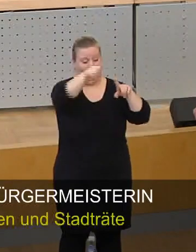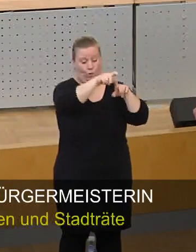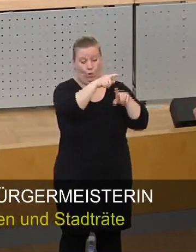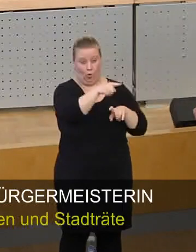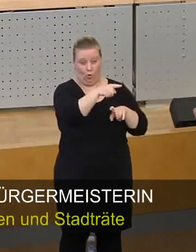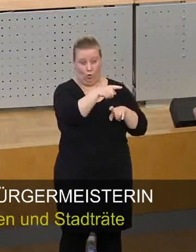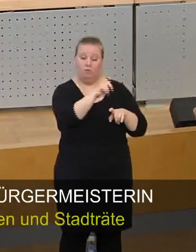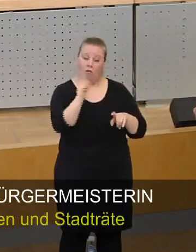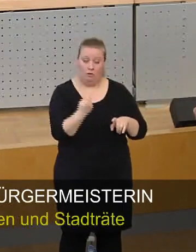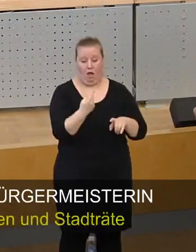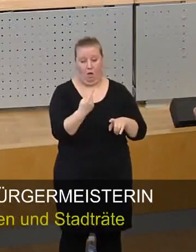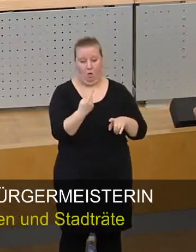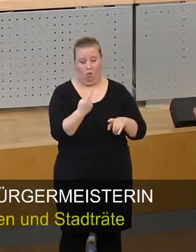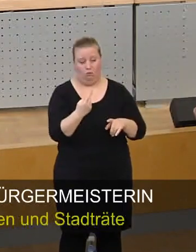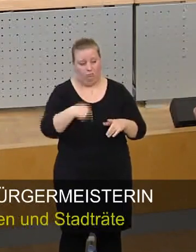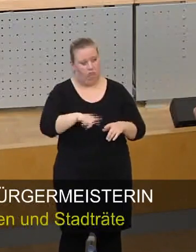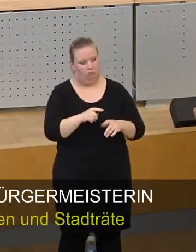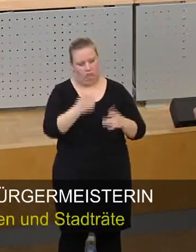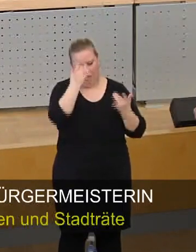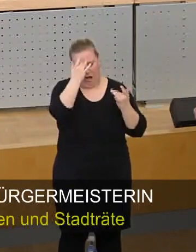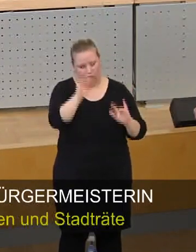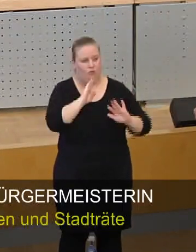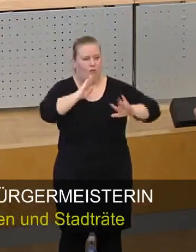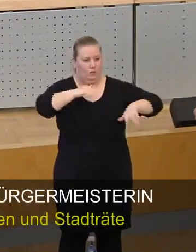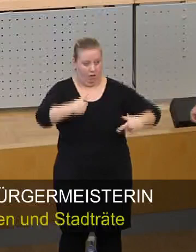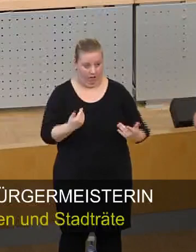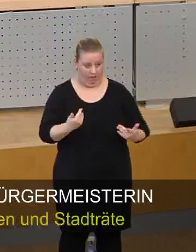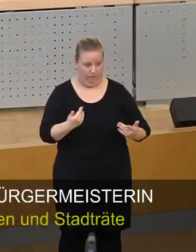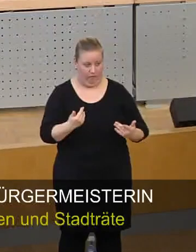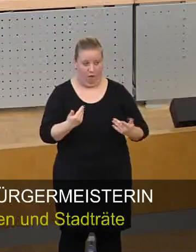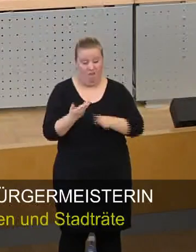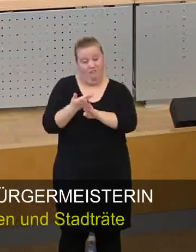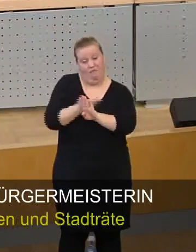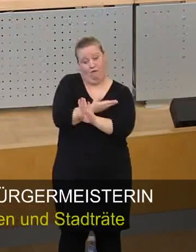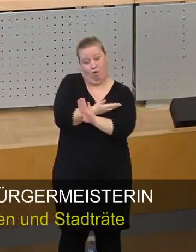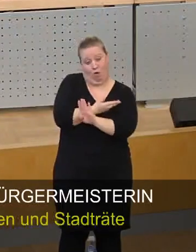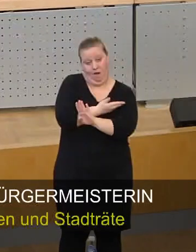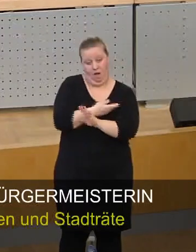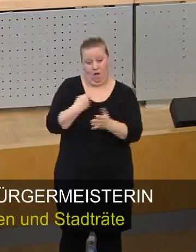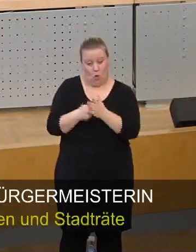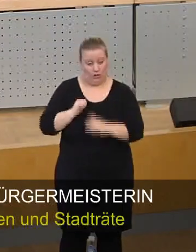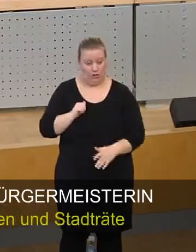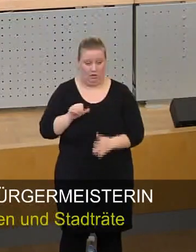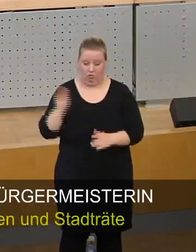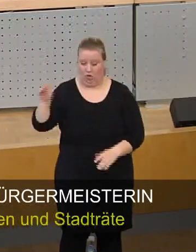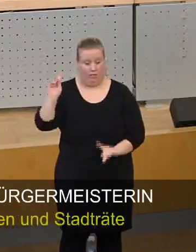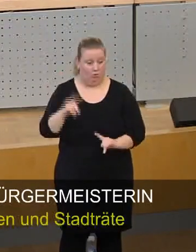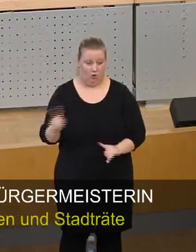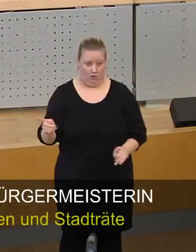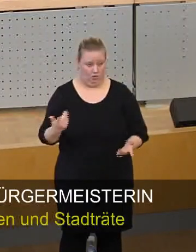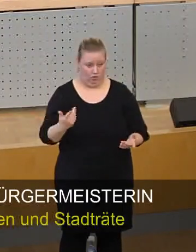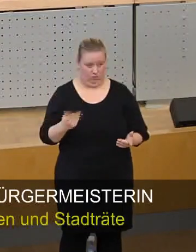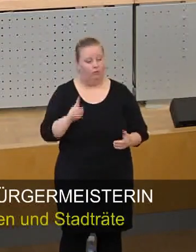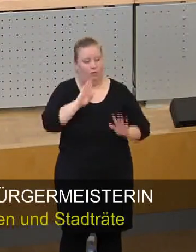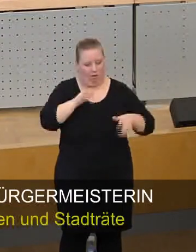diese gleichermaßen zur Zustimmung berechtigt, ohne im Vorfeld den Kostenträger zu